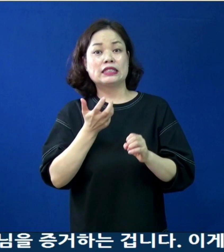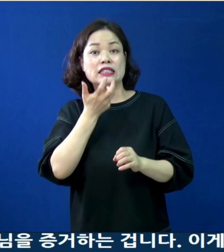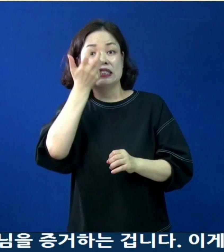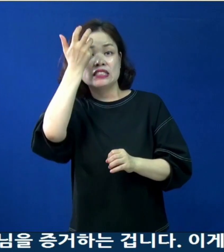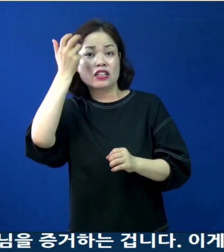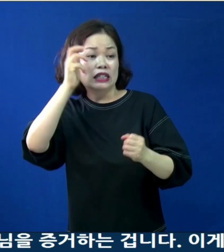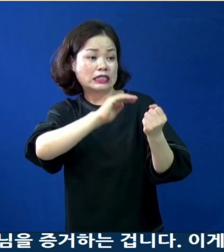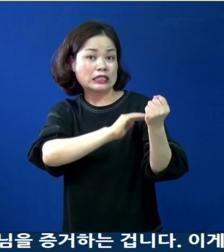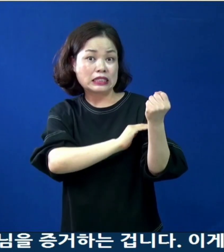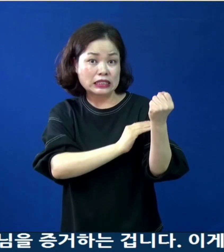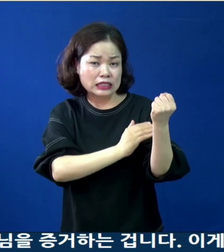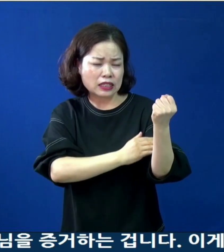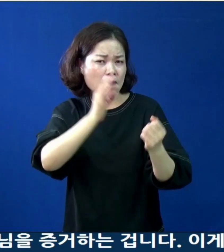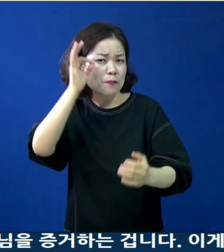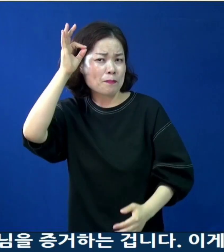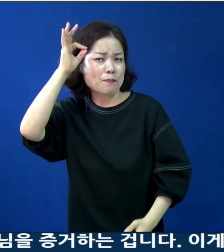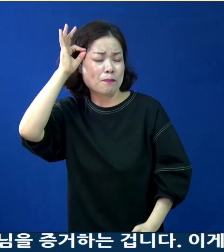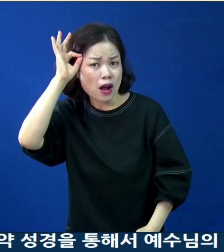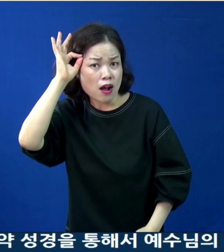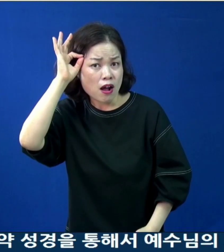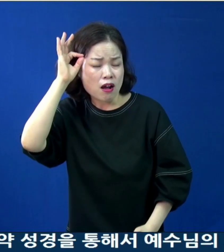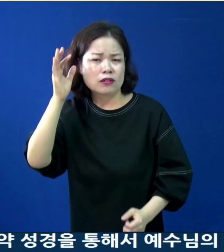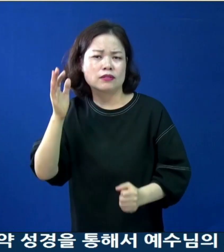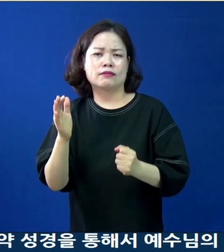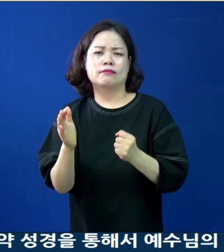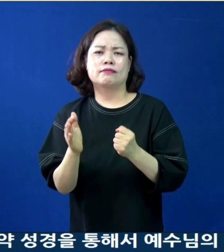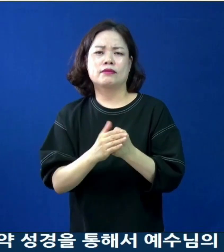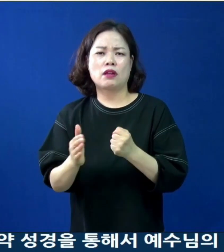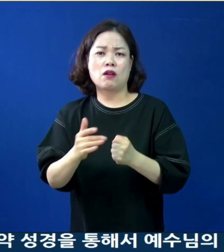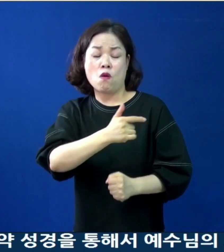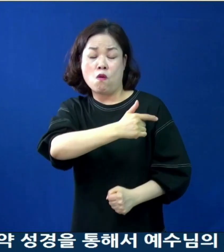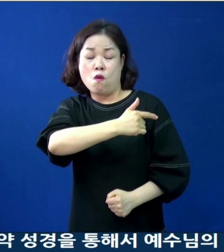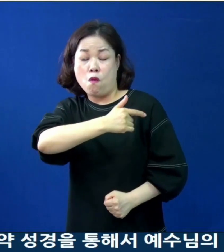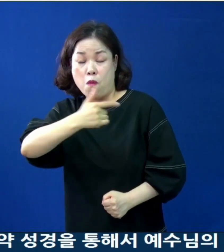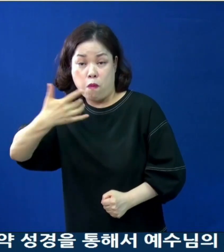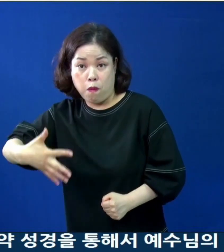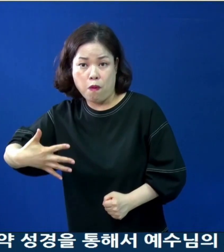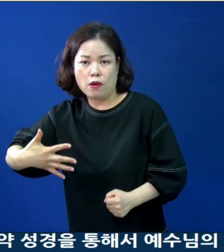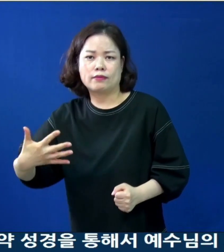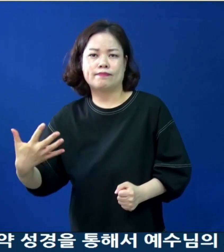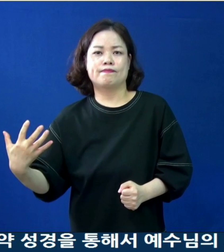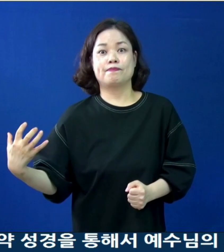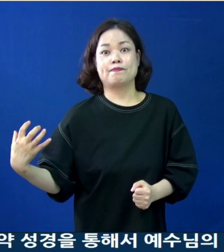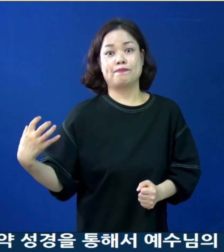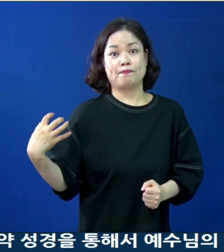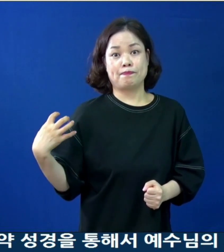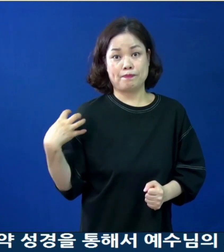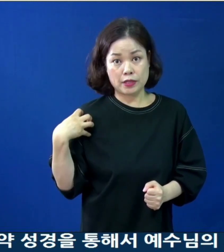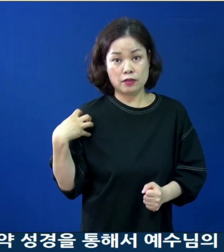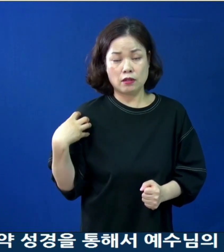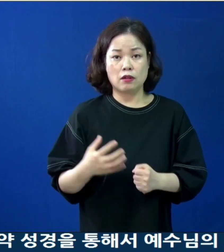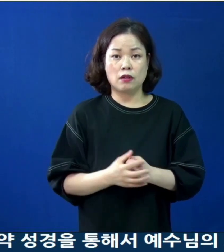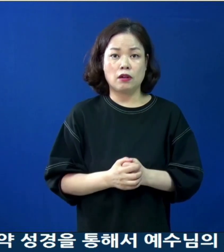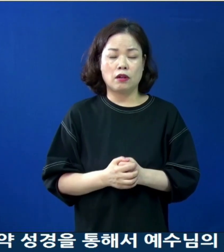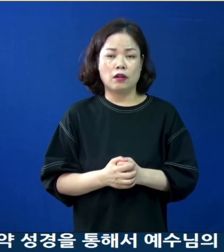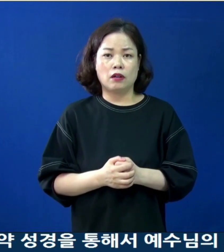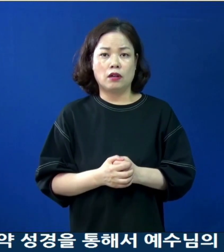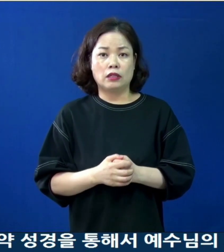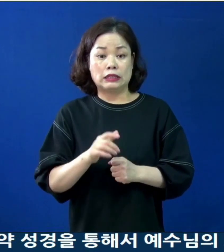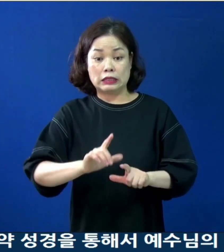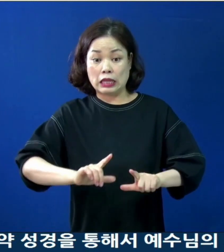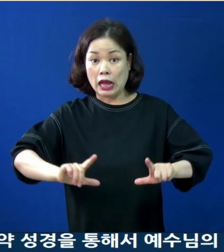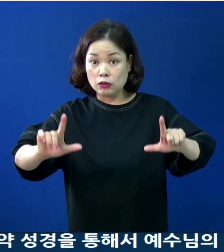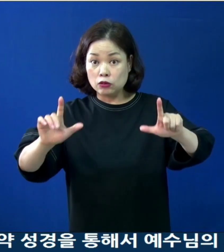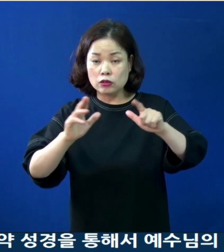성령의 능력과 깨달음이 있었기 때문에 이렇게 엄청난 일을 감당할 수 있었던 겁니다. 그래서